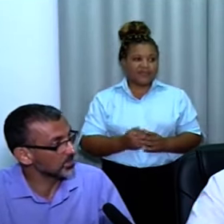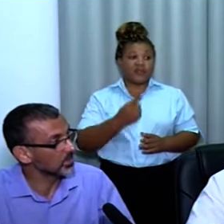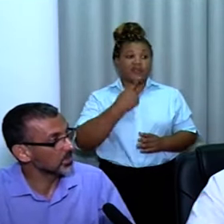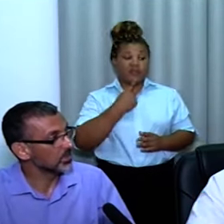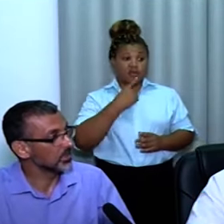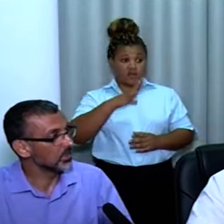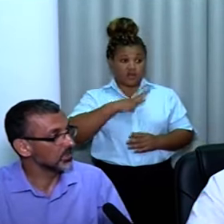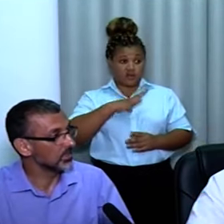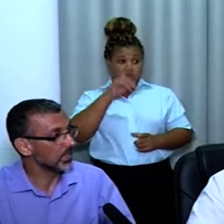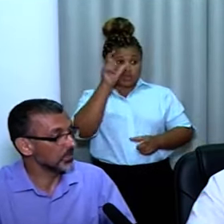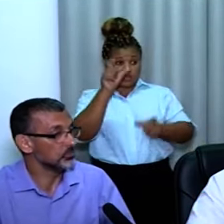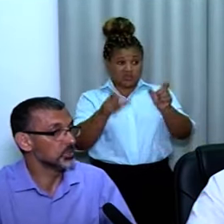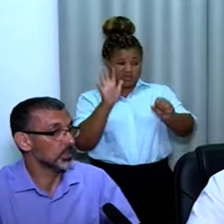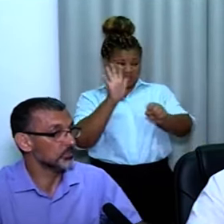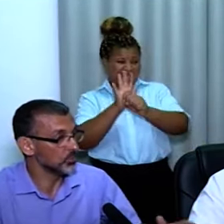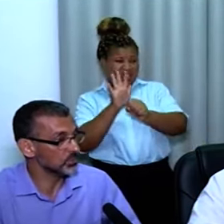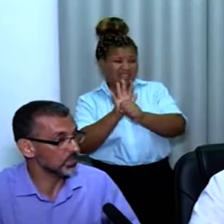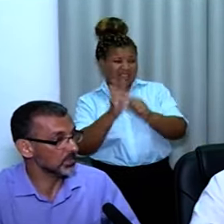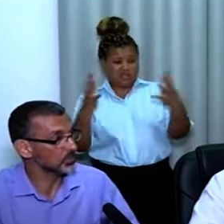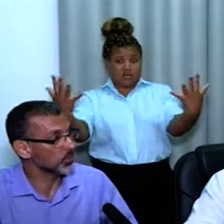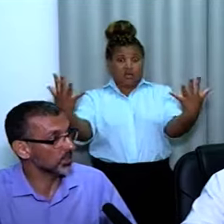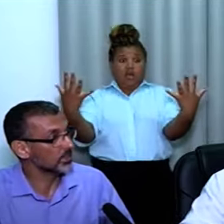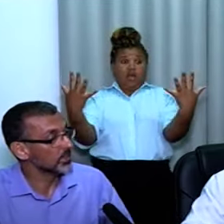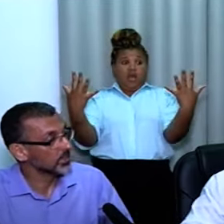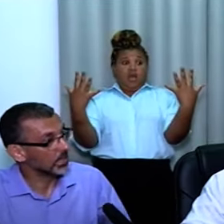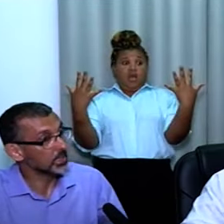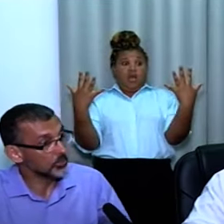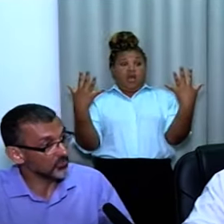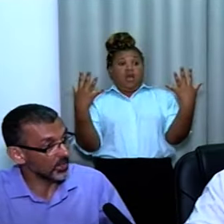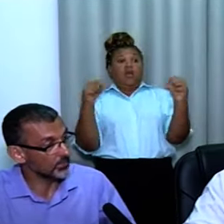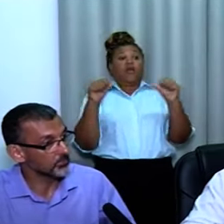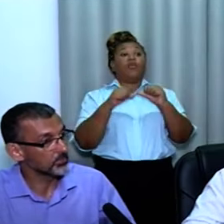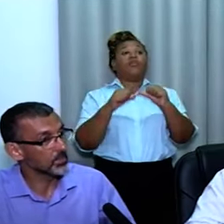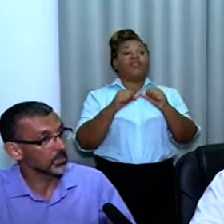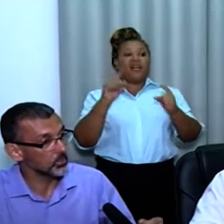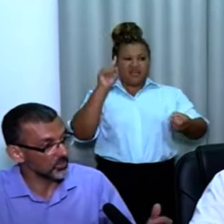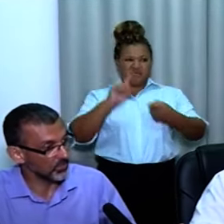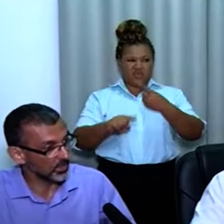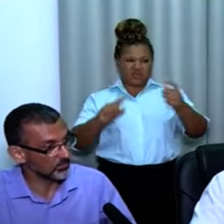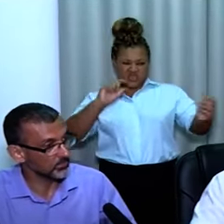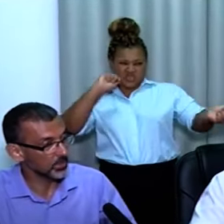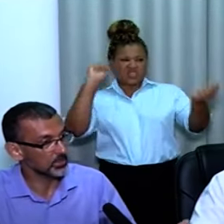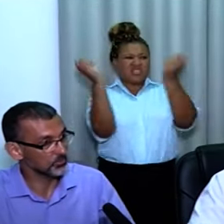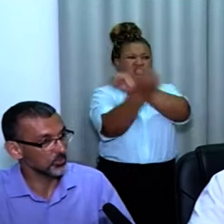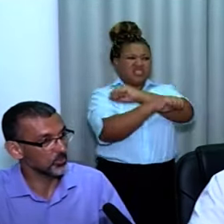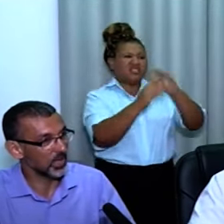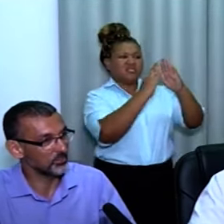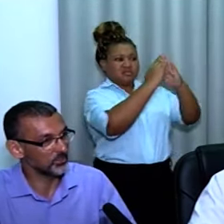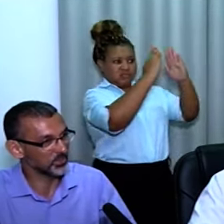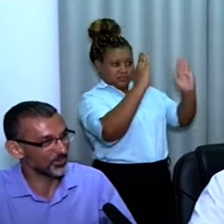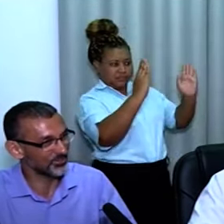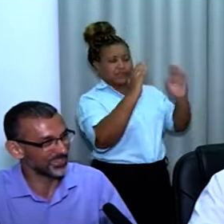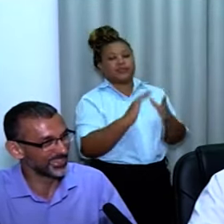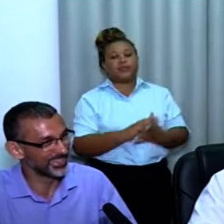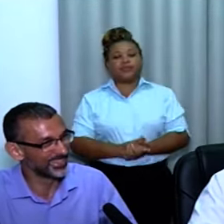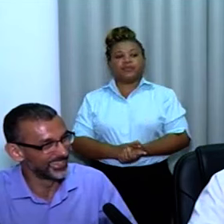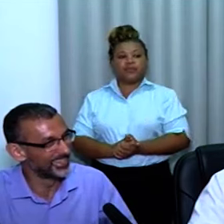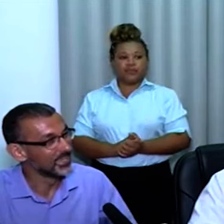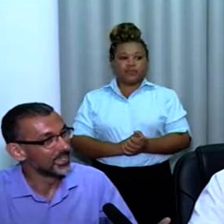systèmes et nous besoin de bouses. Donc, qui nous peut faire? Qui nous peut faire, si mon cas est rapidement